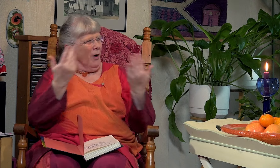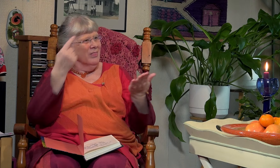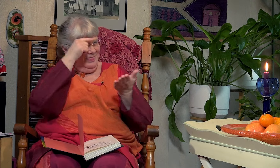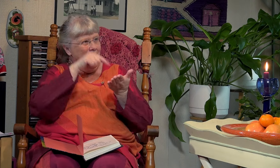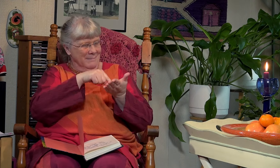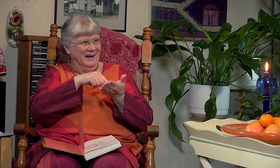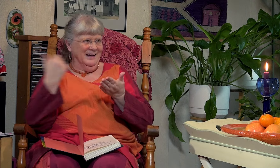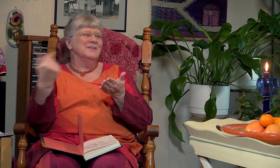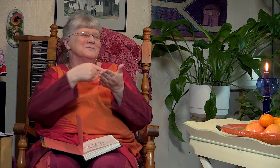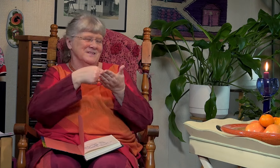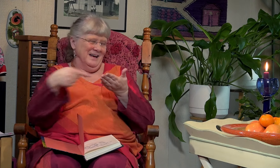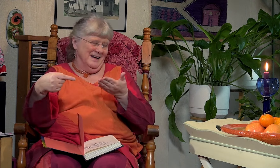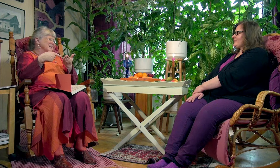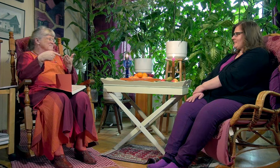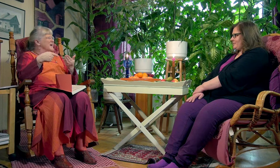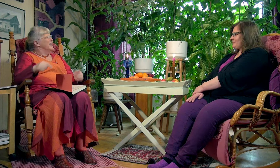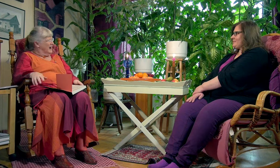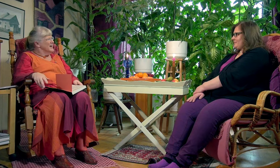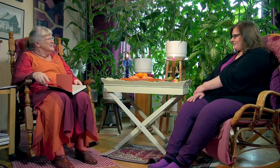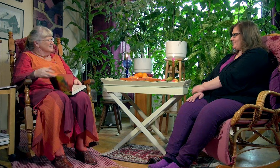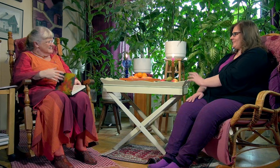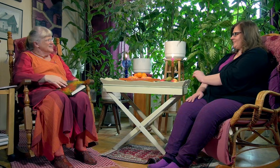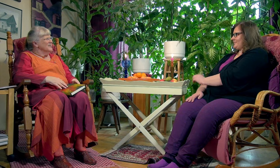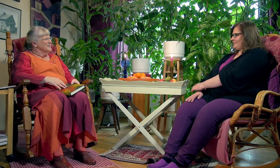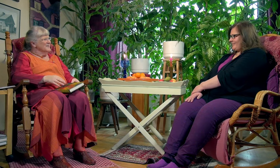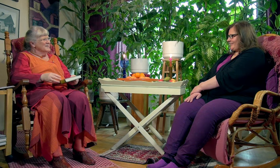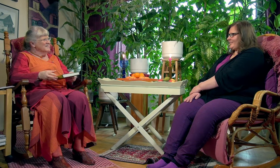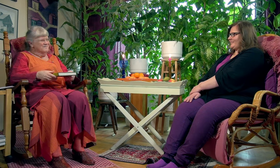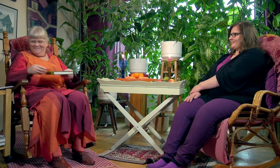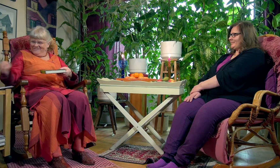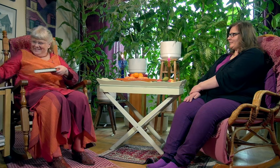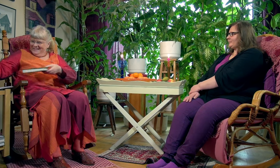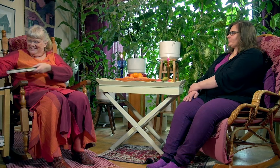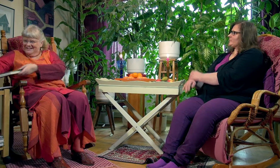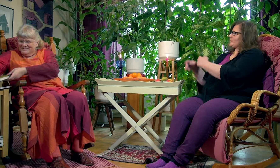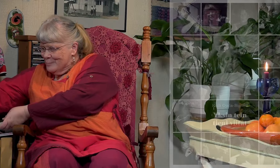yksin tein tieni viitat, niin tässä on monta merkitystä tässä kirjan nimessä tosiaan.